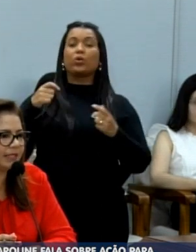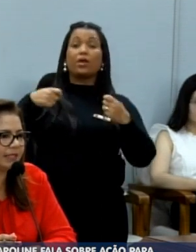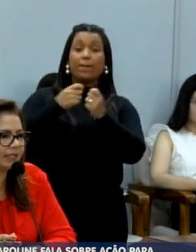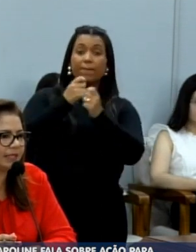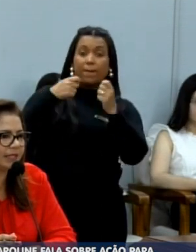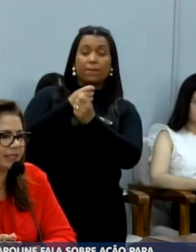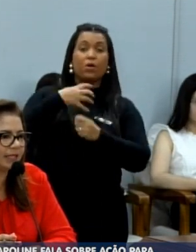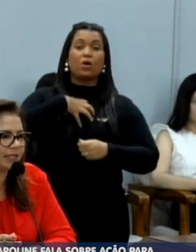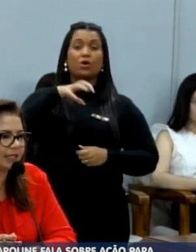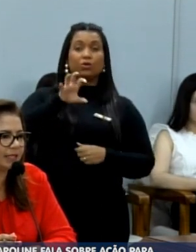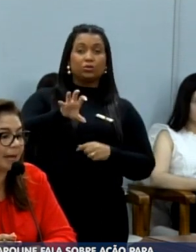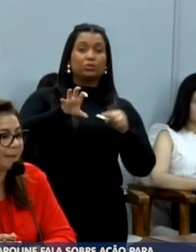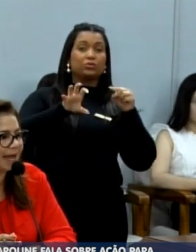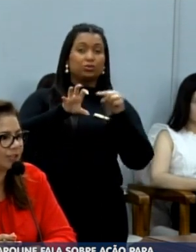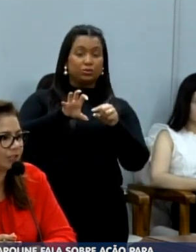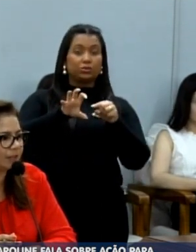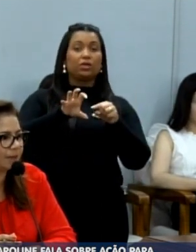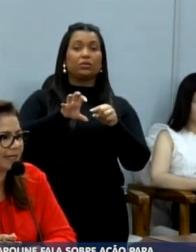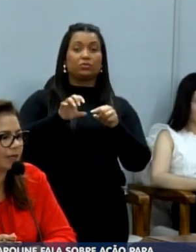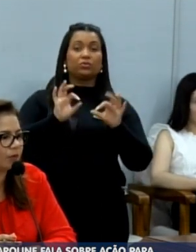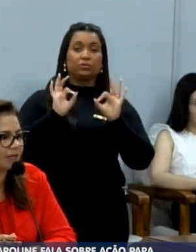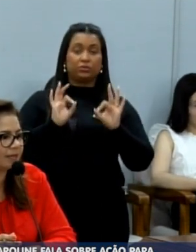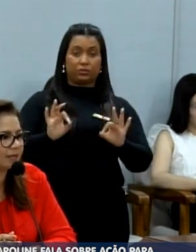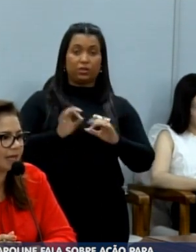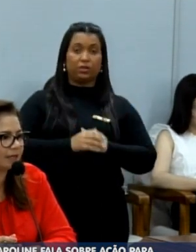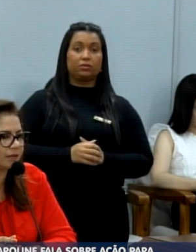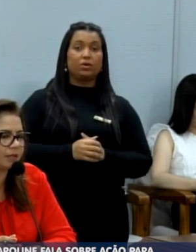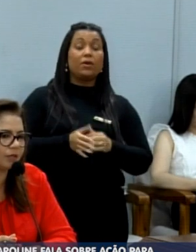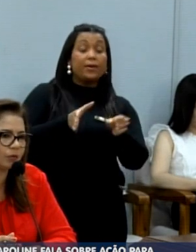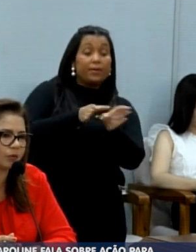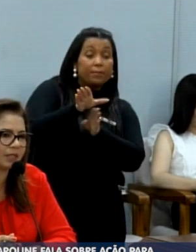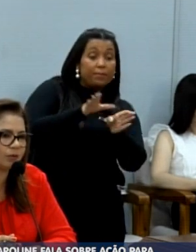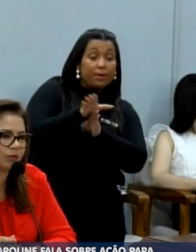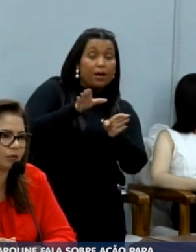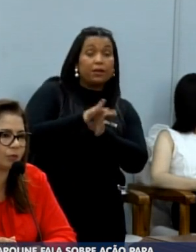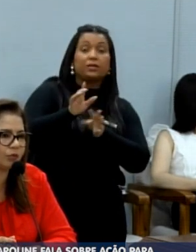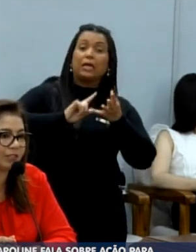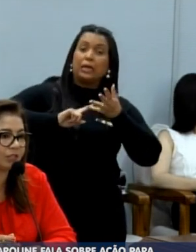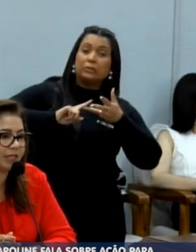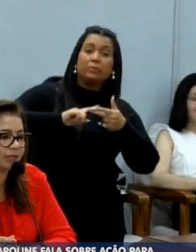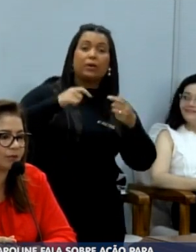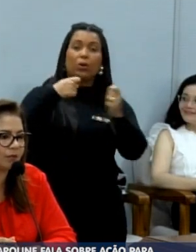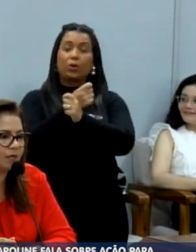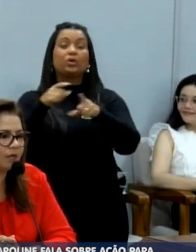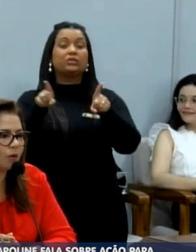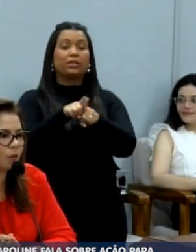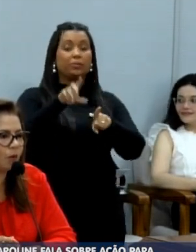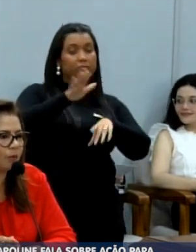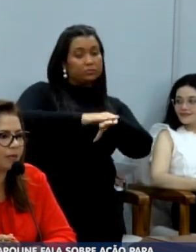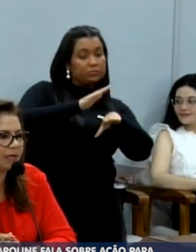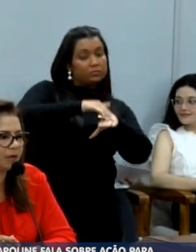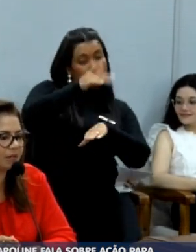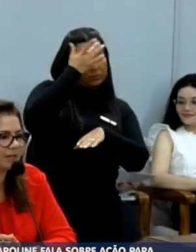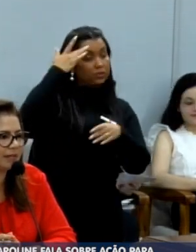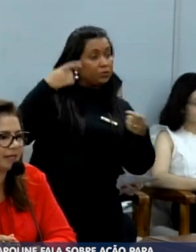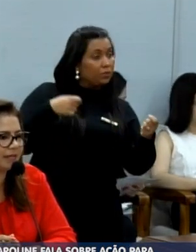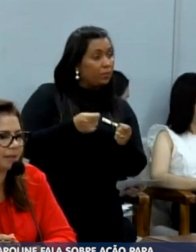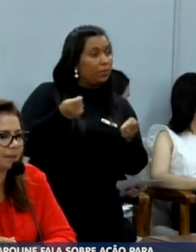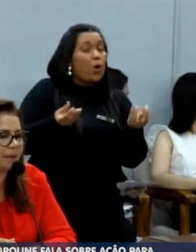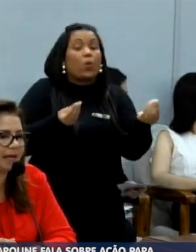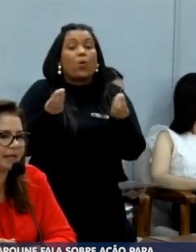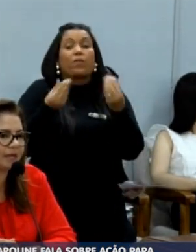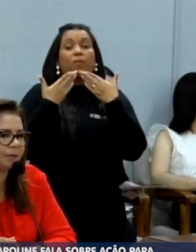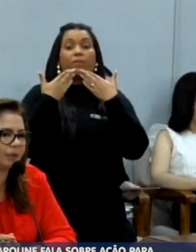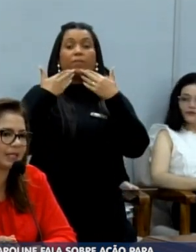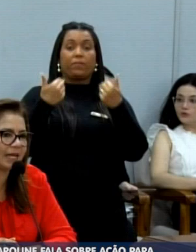de maneira que, na prática, para orientar tanto os cortadores como os jardineiros, como melhor